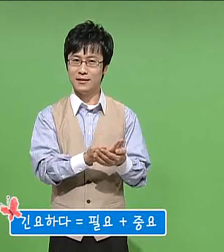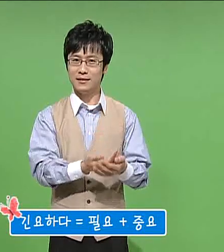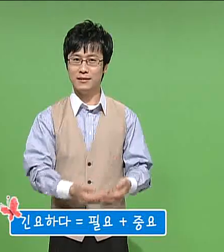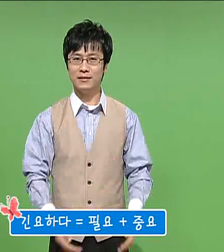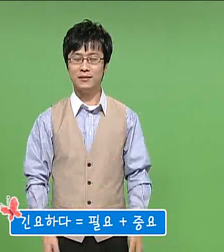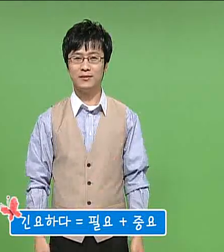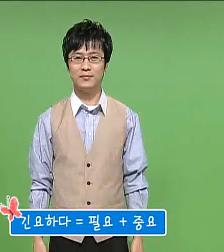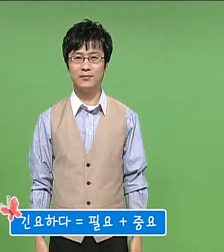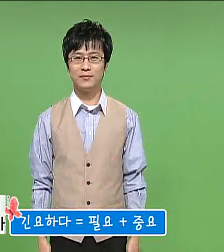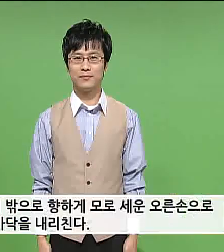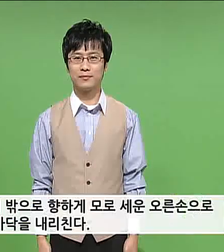말다.